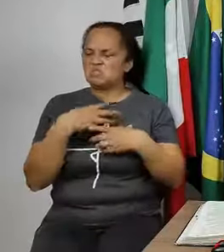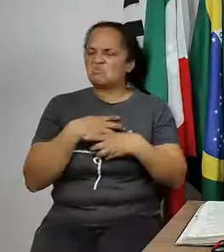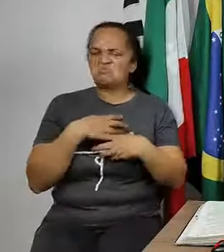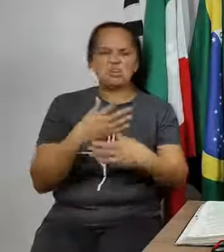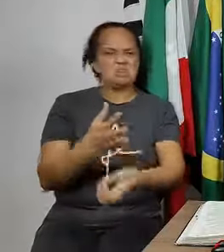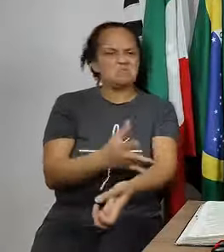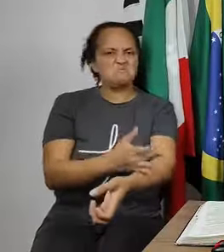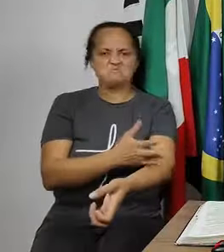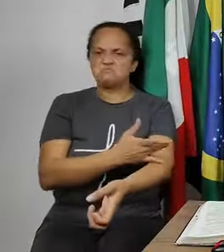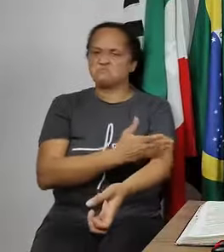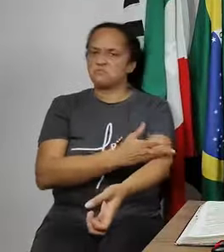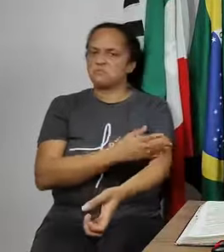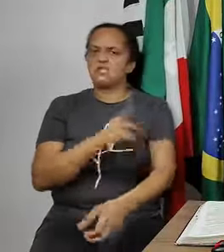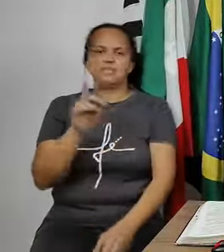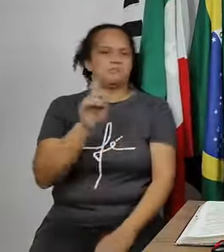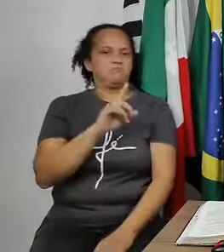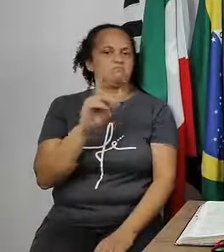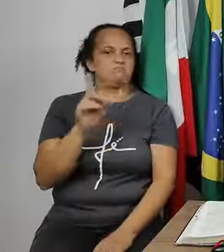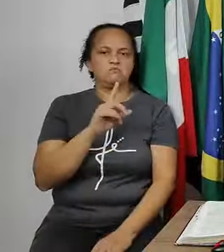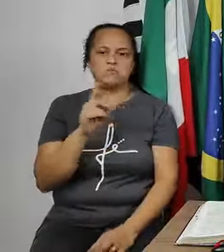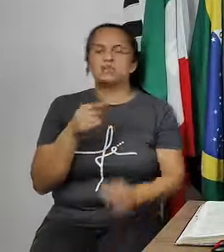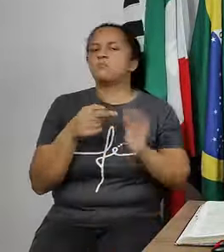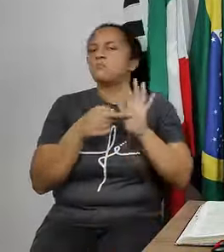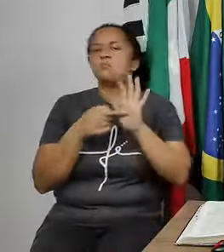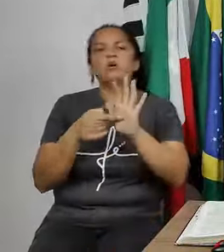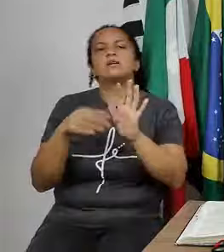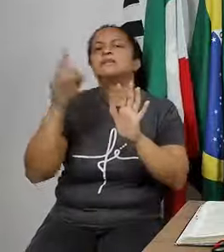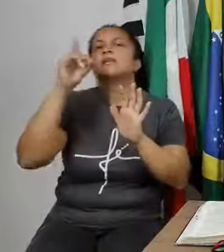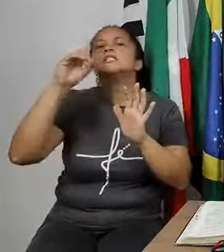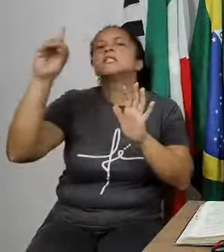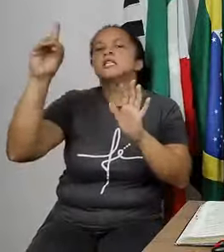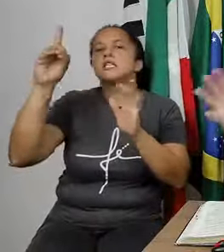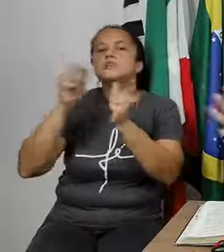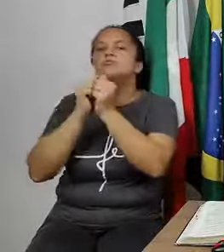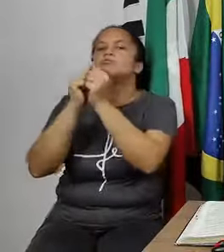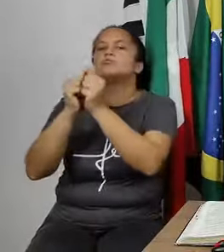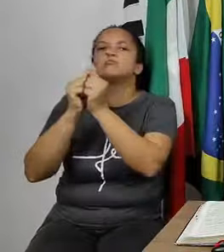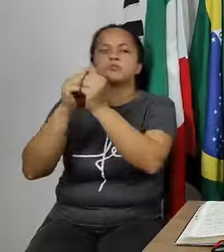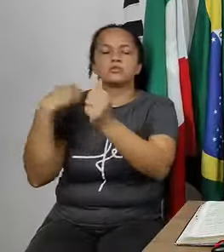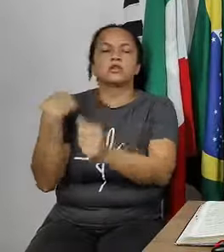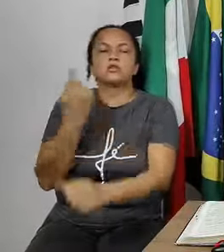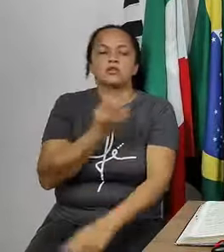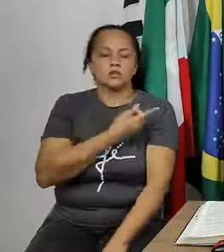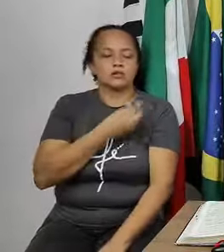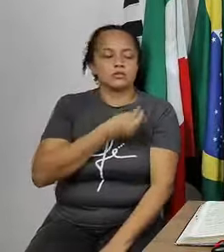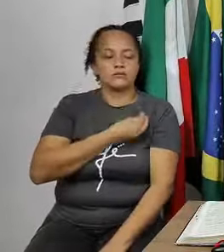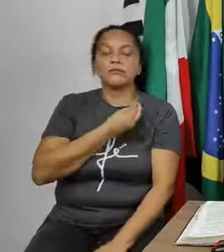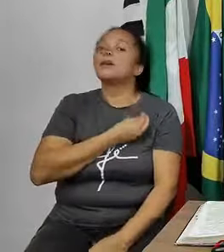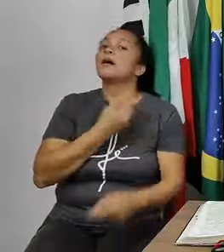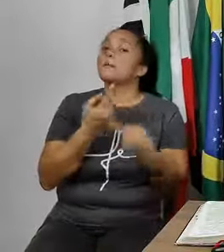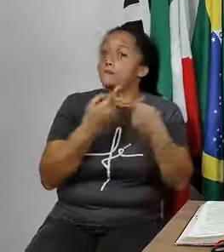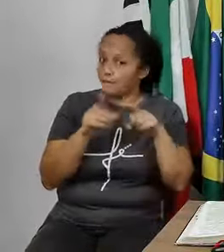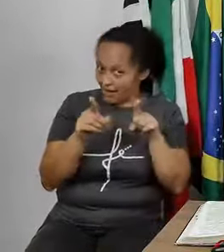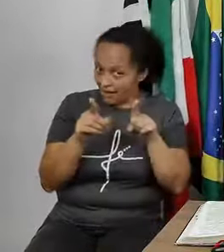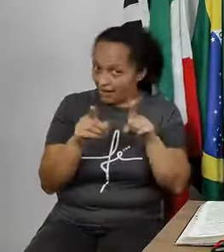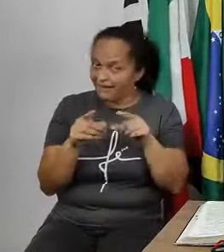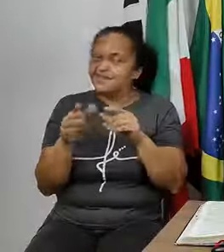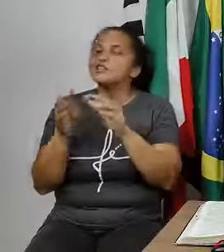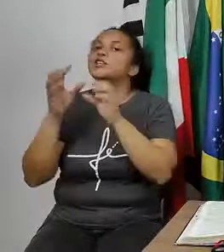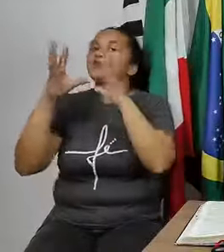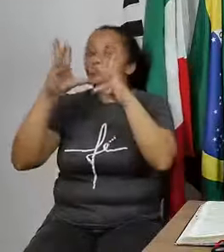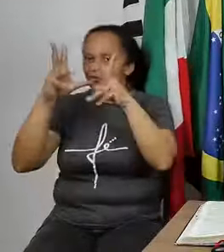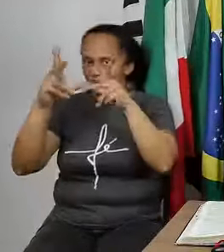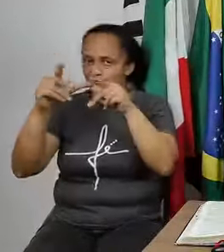emoções que definem Deus na nossa vida, mas tudo que Deus declara em sua palavra e que o